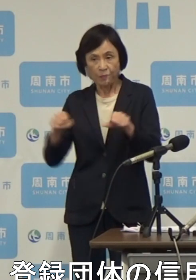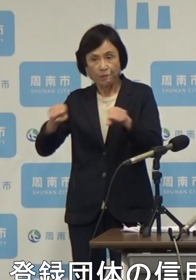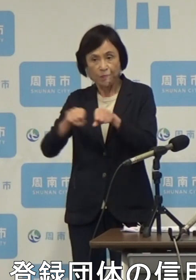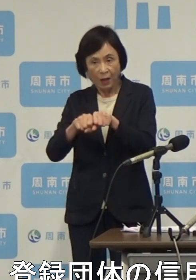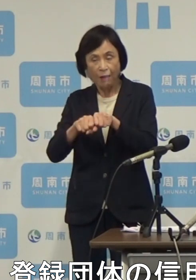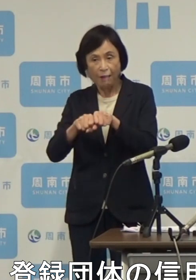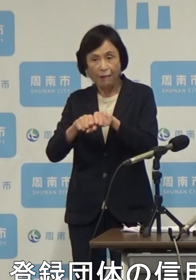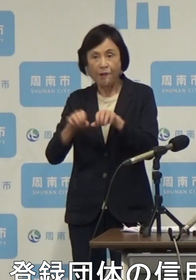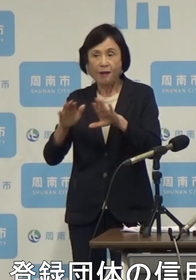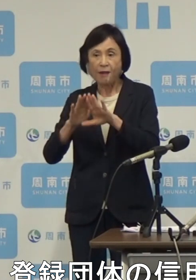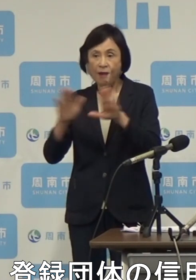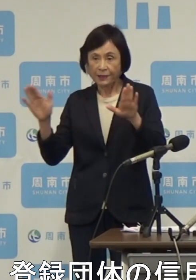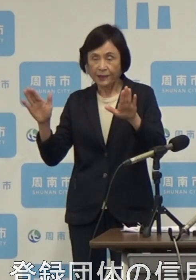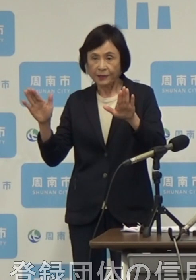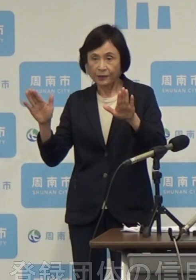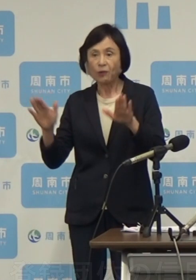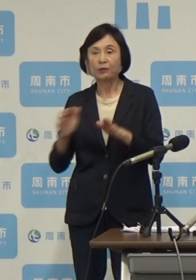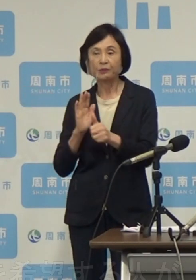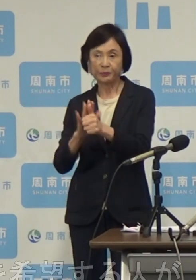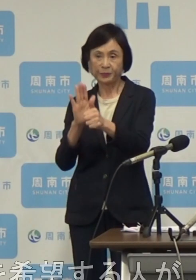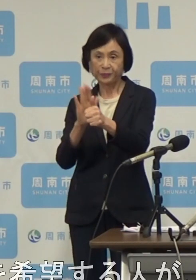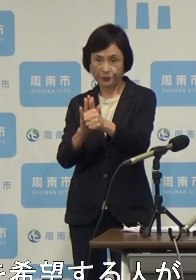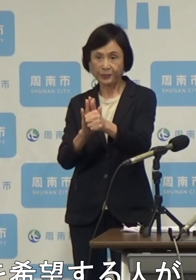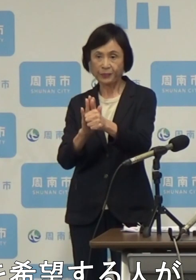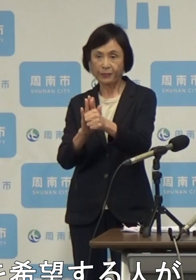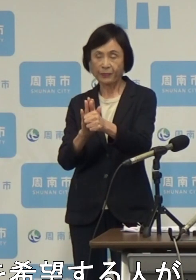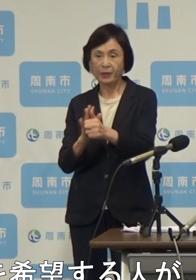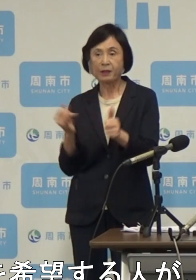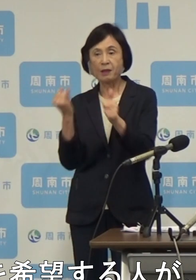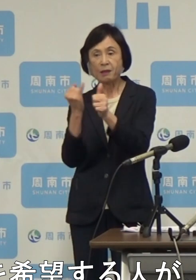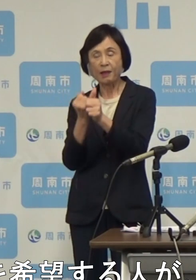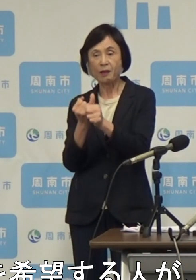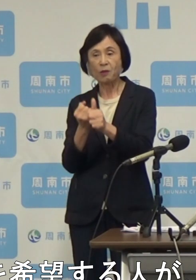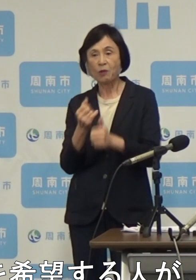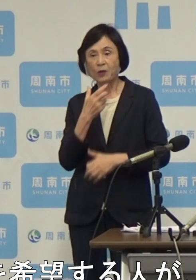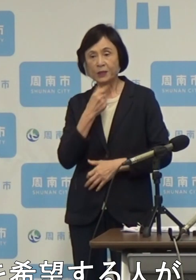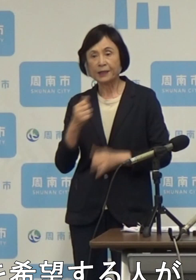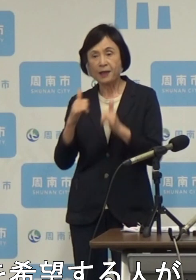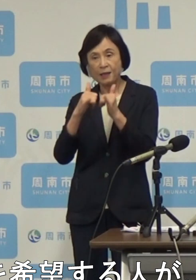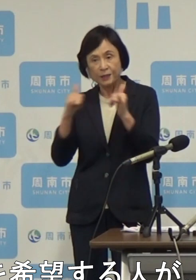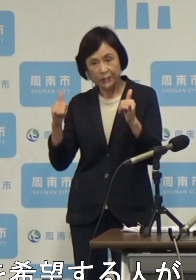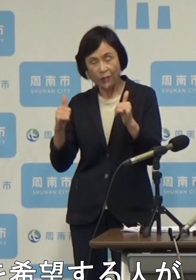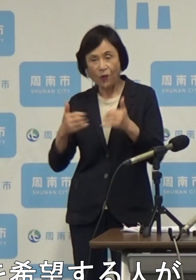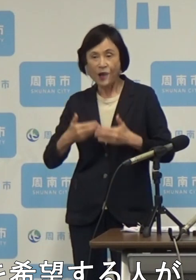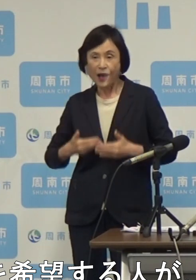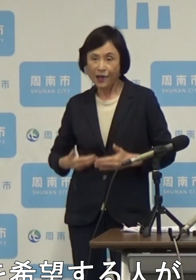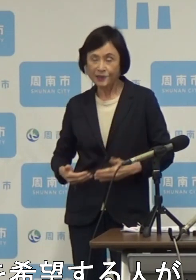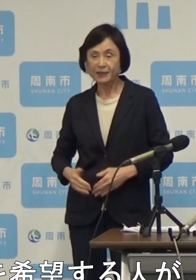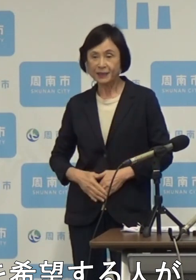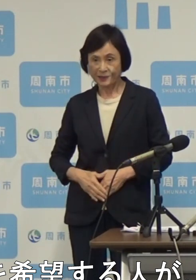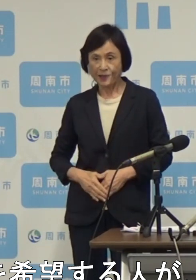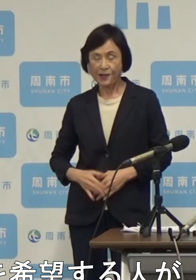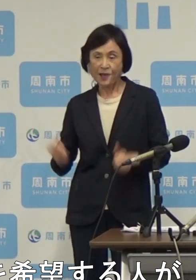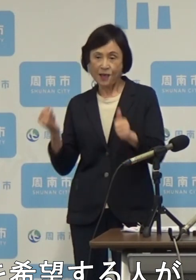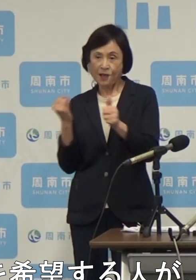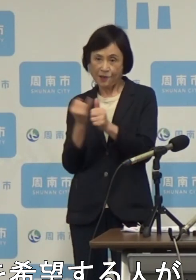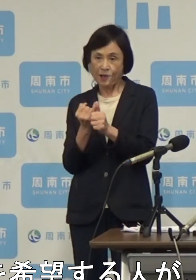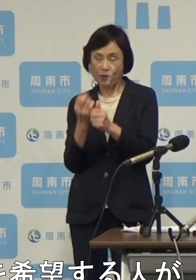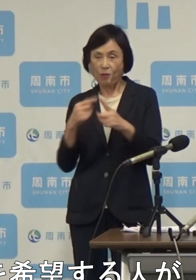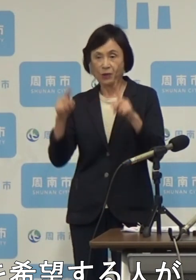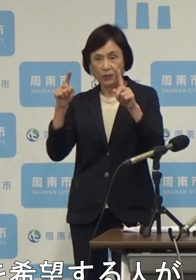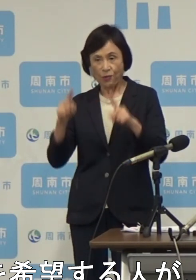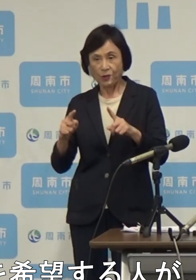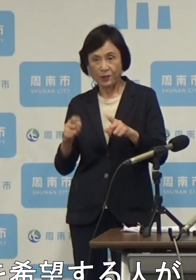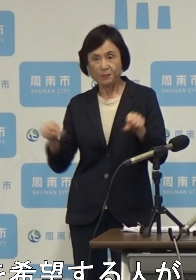の開催を支援するとともに、結婚を希望する人が安心して婚活イベント等